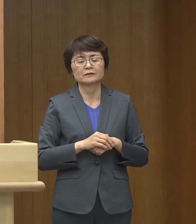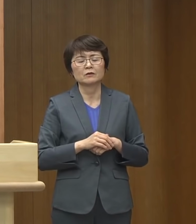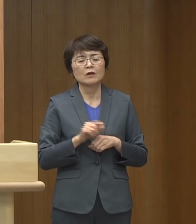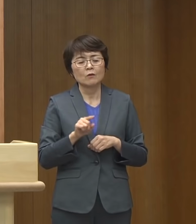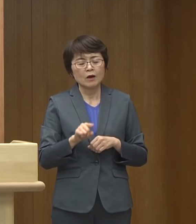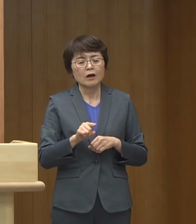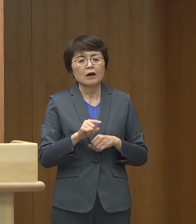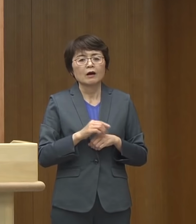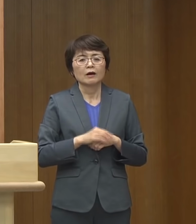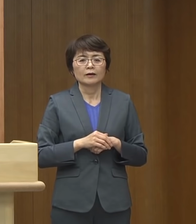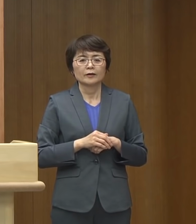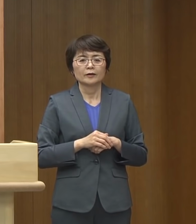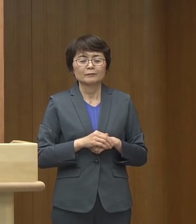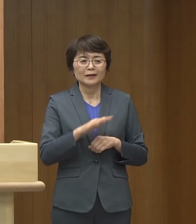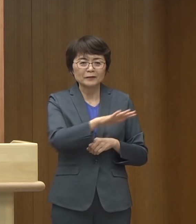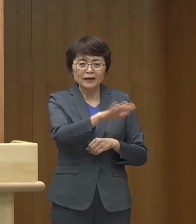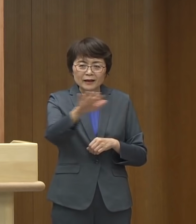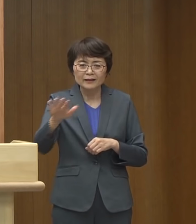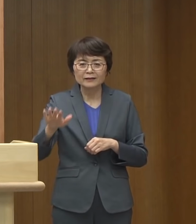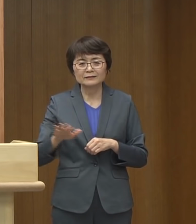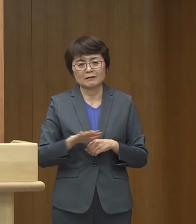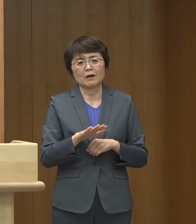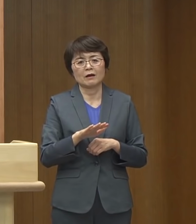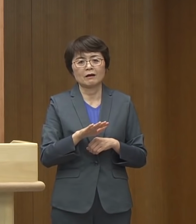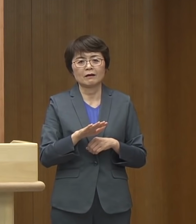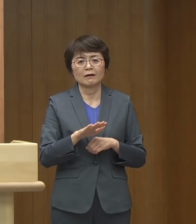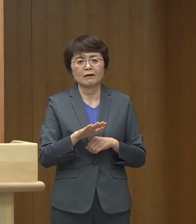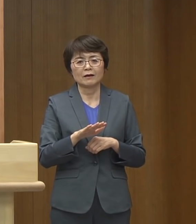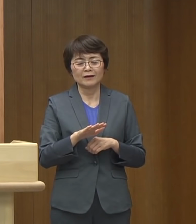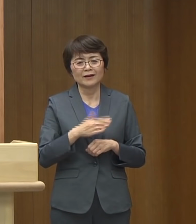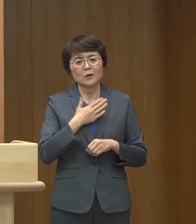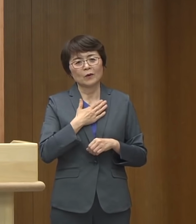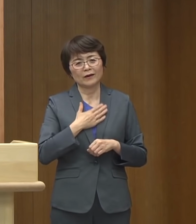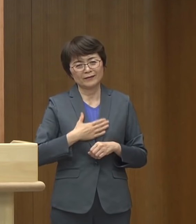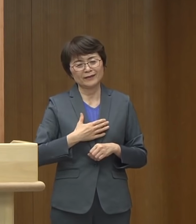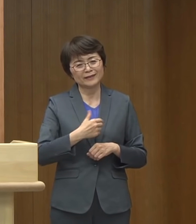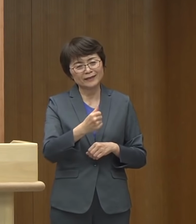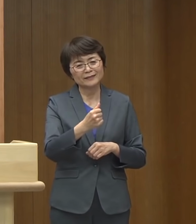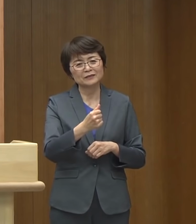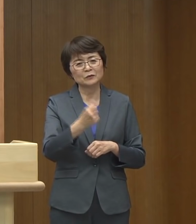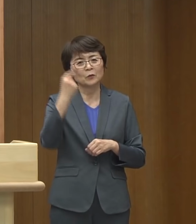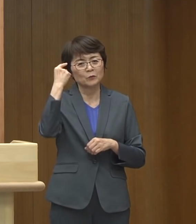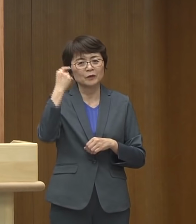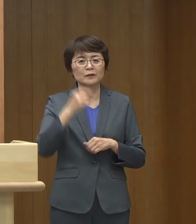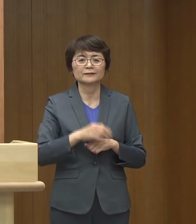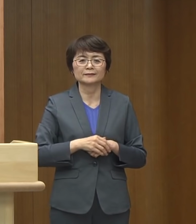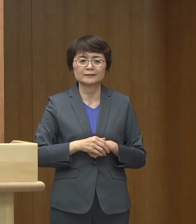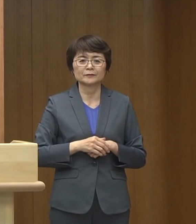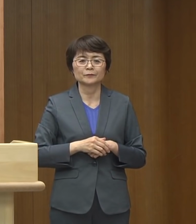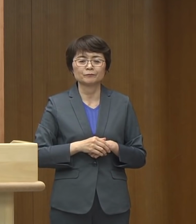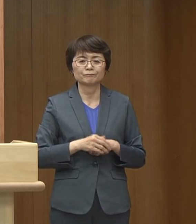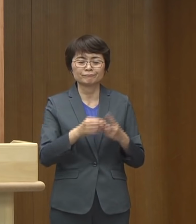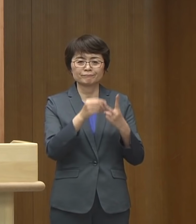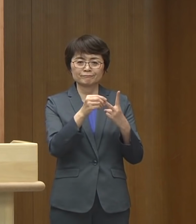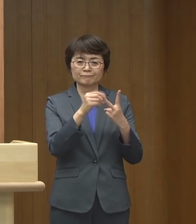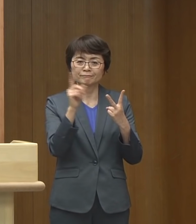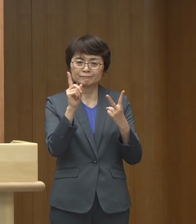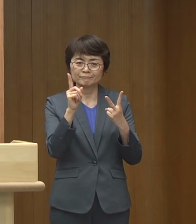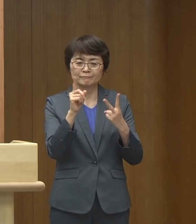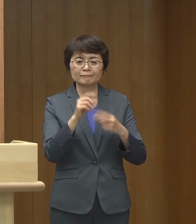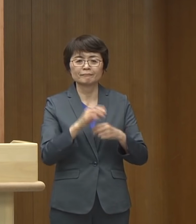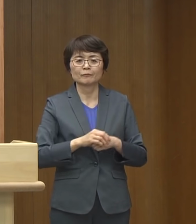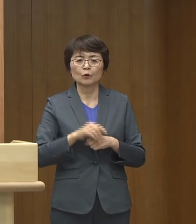については、まあ、皆さん、お分かりいただけるんじゃないかというふうに思います。2つ目は、緊